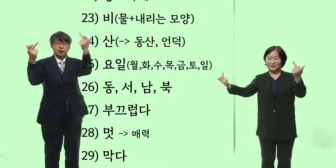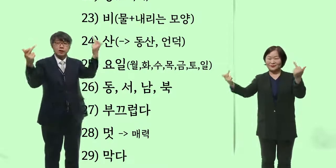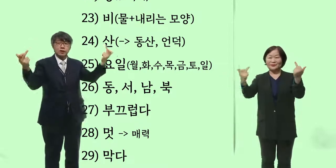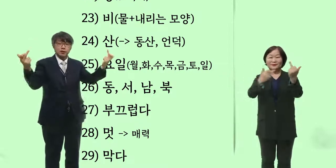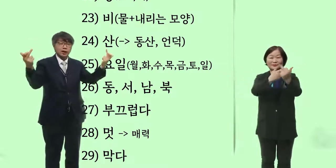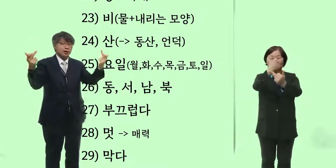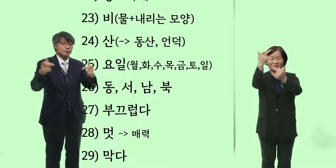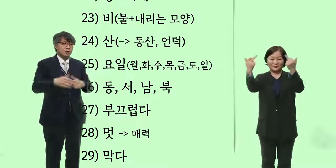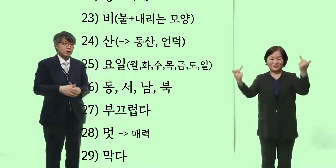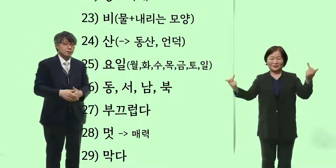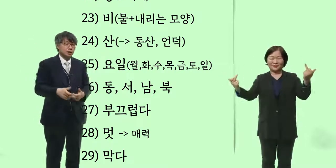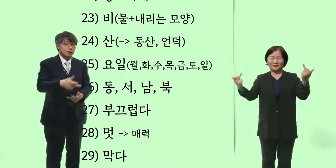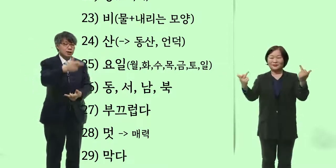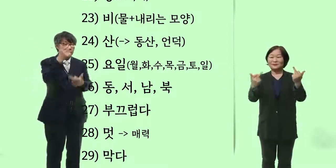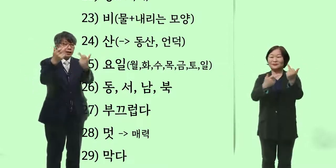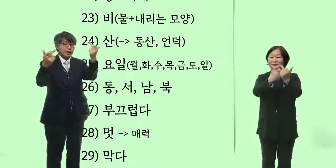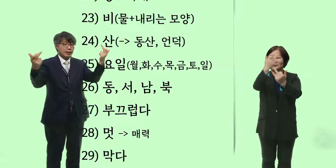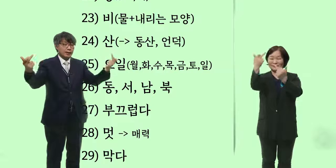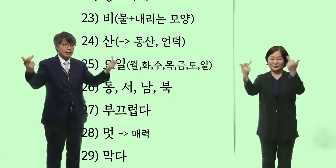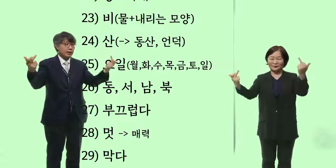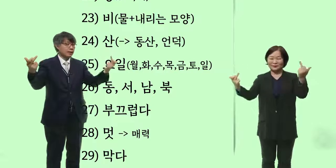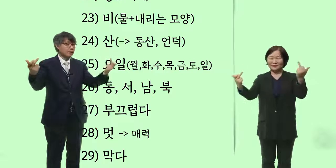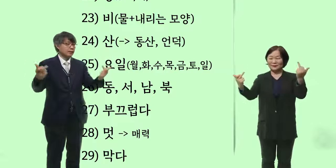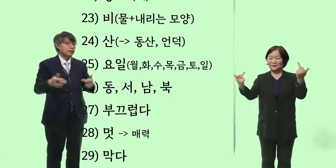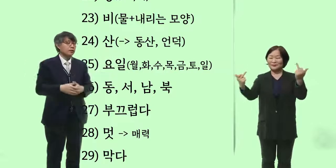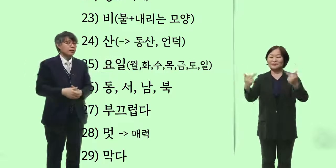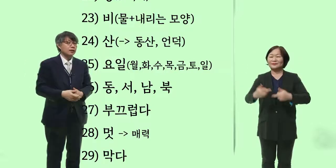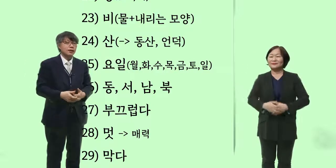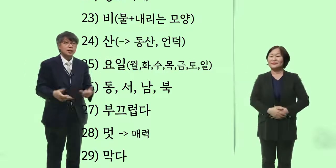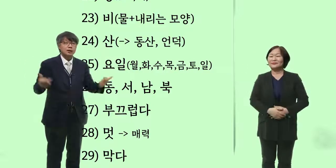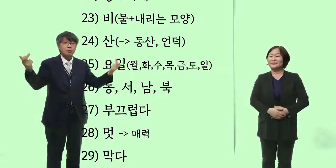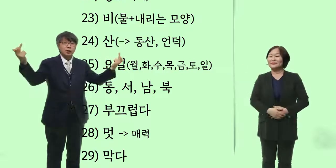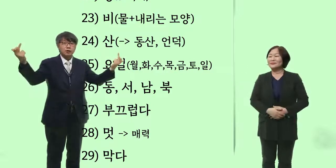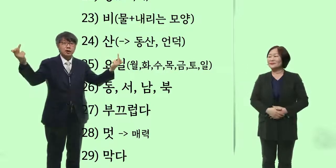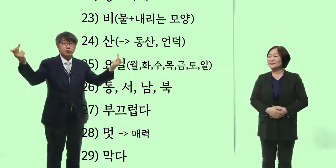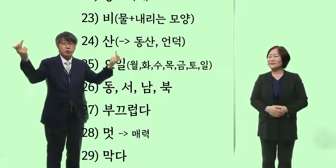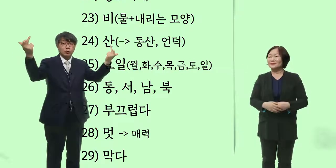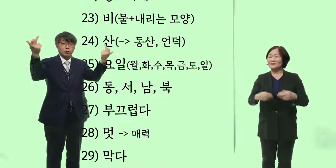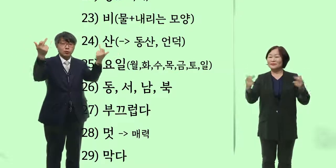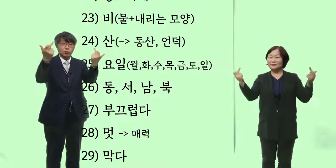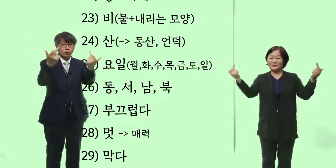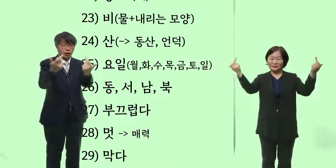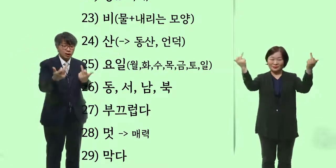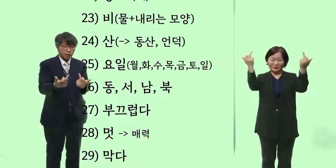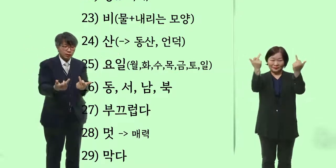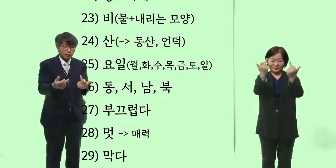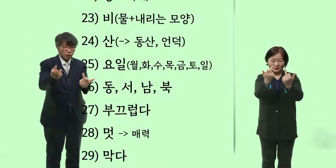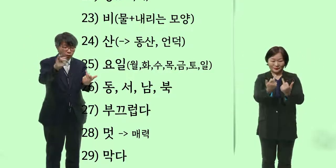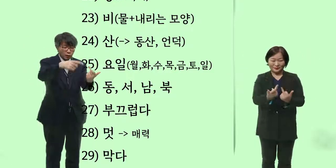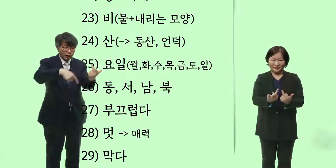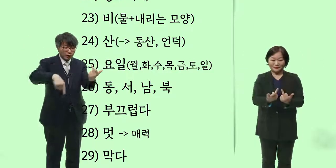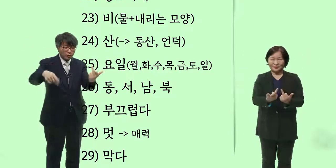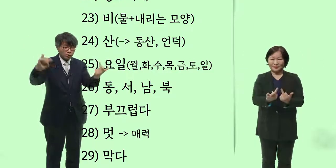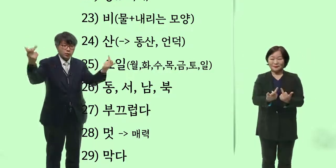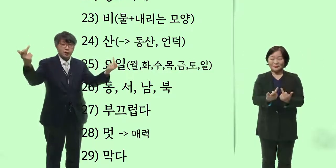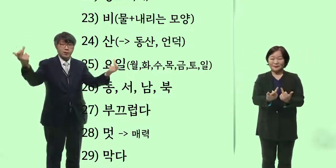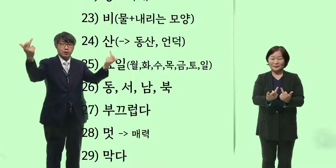그린다고 생각하시면 되겠습니다. 산. 자, 이게 산이 모아져 가지고 이렇게 되면 거기 안에는 골짜기입니다. 이렇게